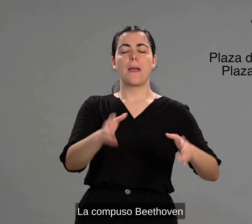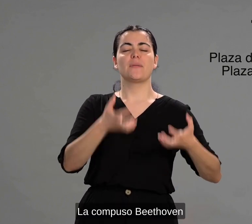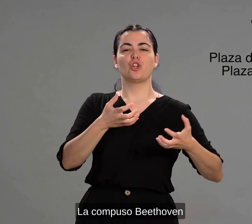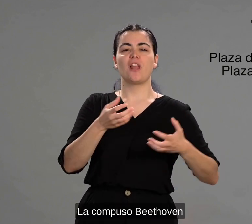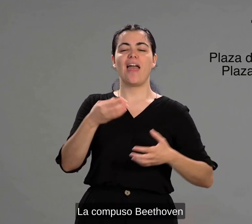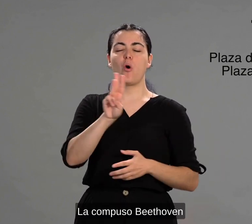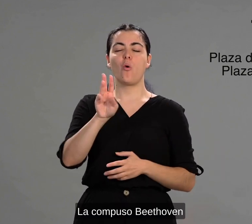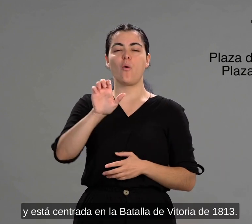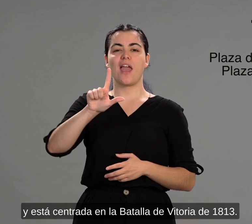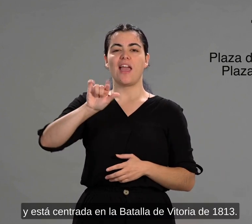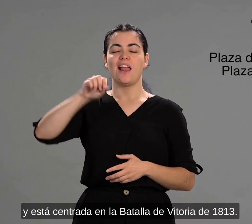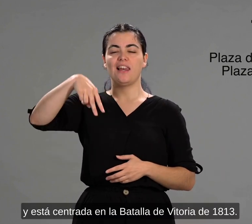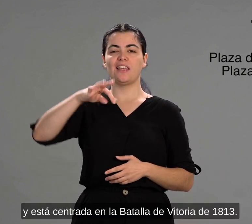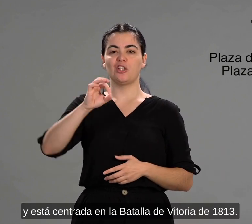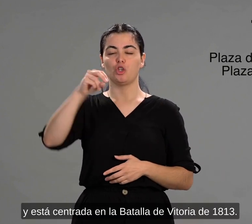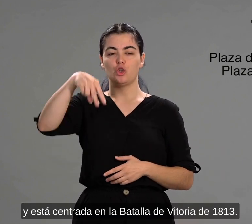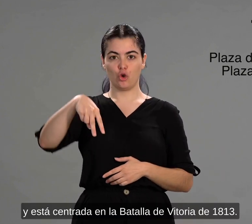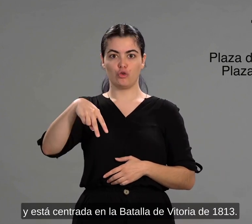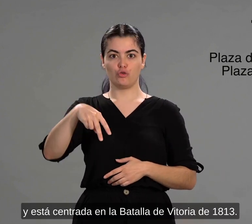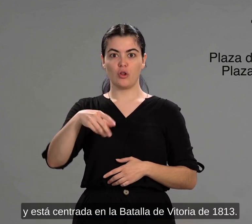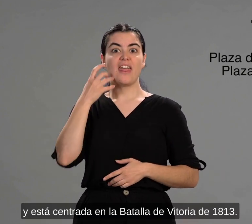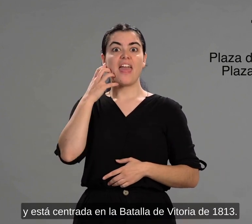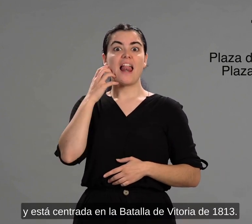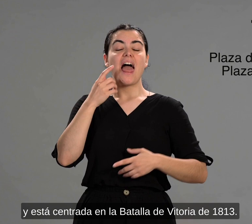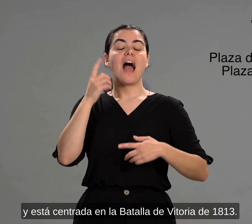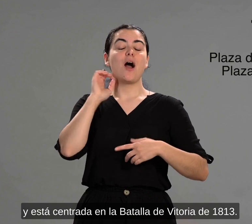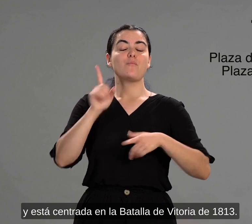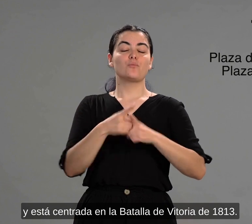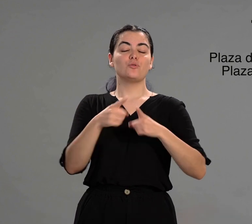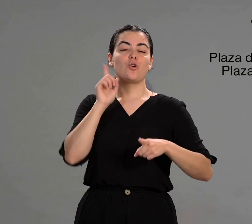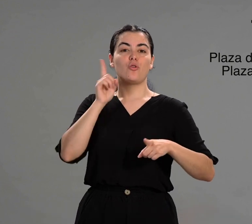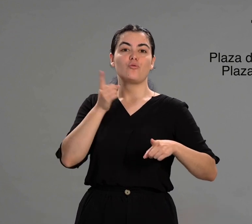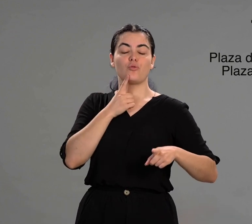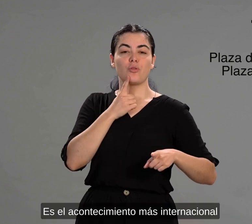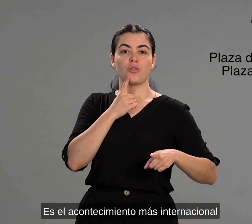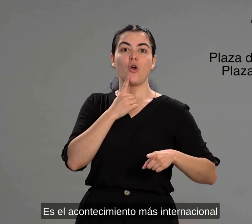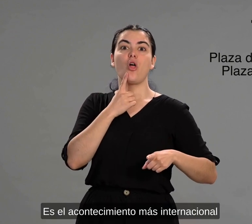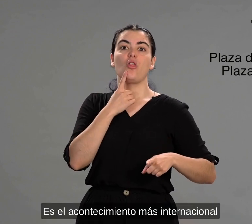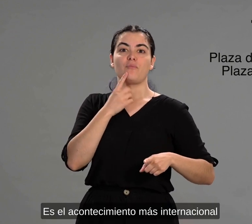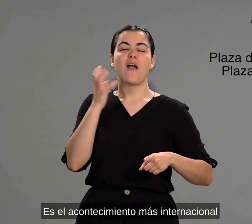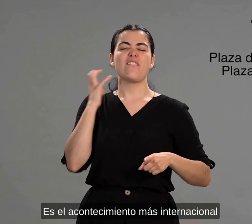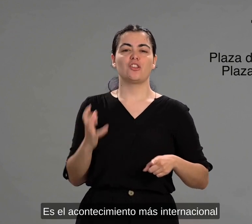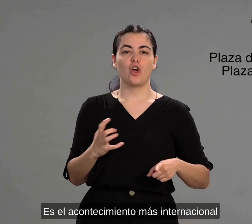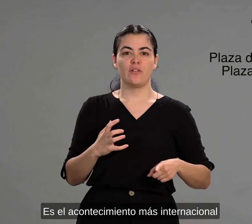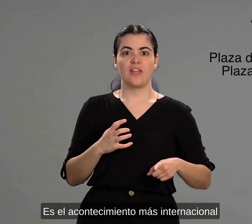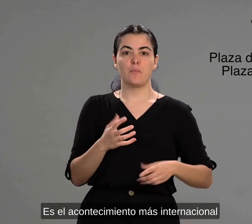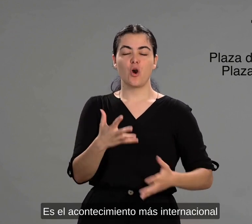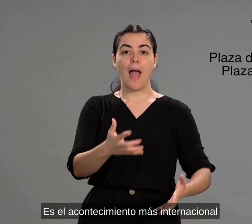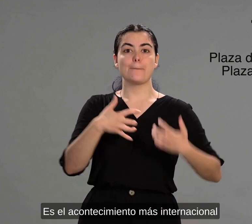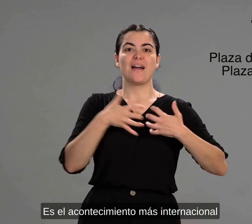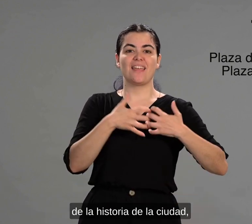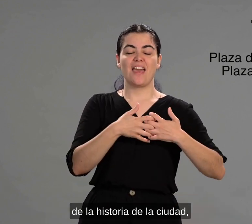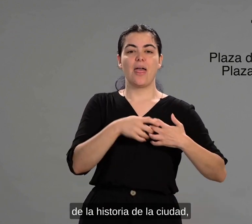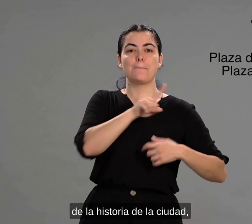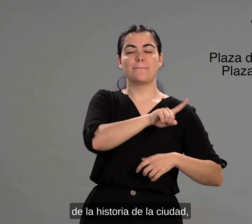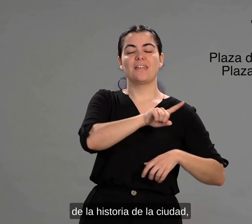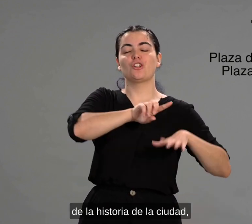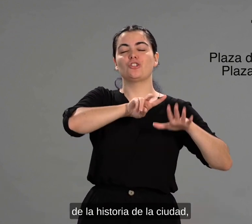compuso Beethoven y está centrada en la Batalla de Vitoria de 1813. Es el acontecimiento más internacional de la historia de la ciudad,